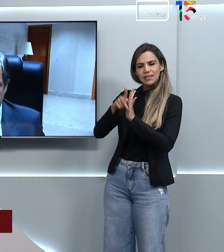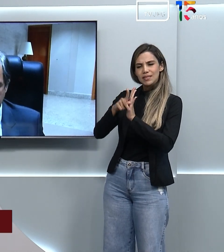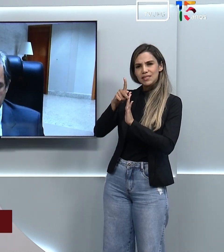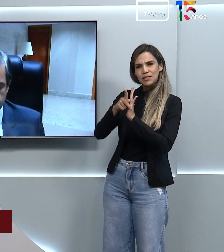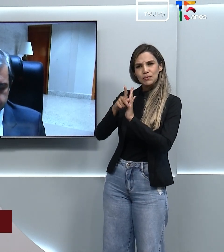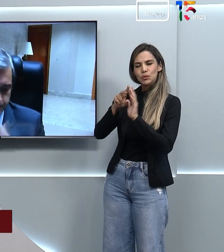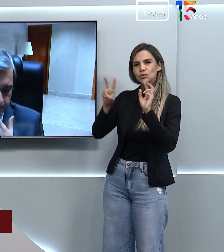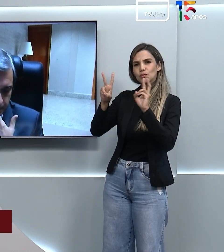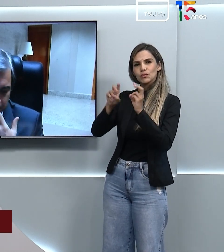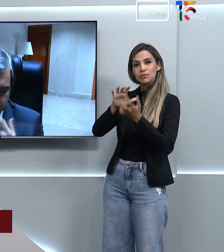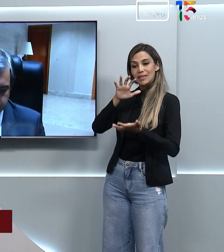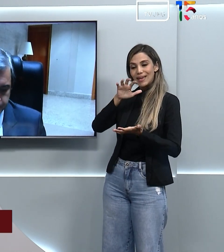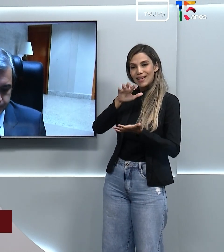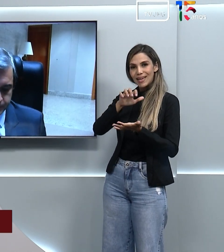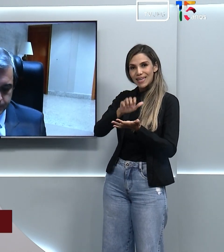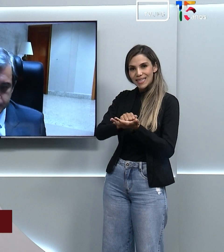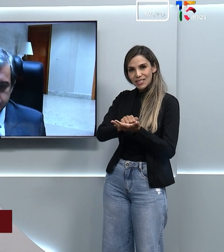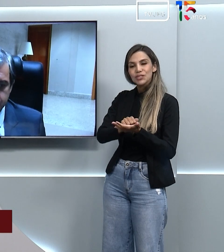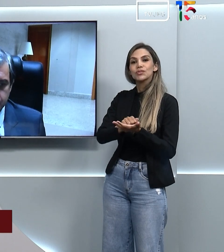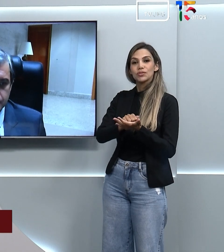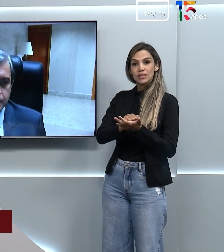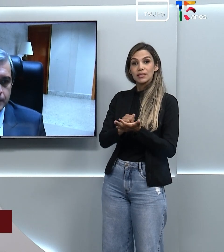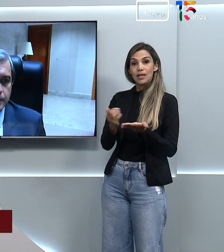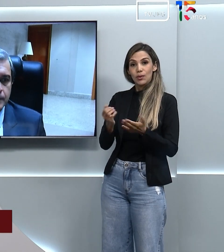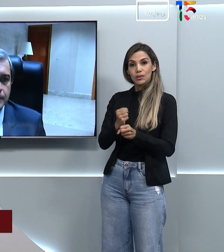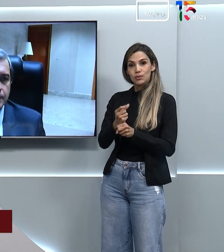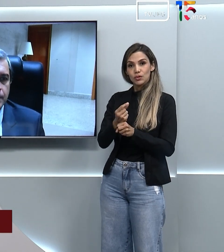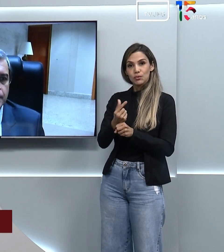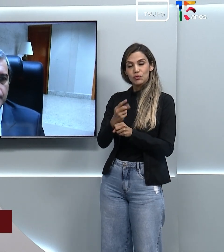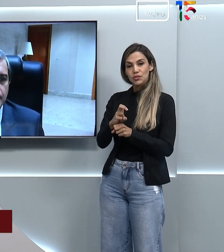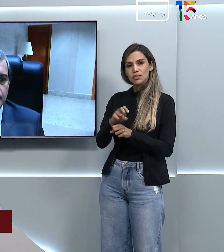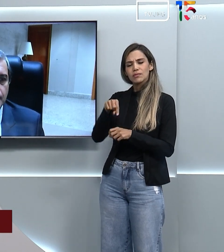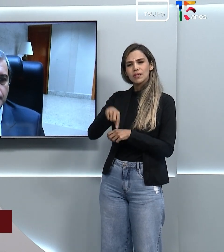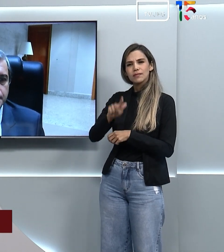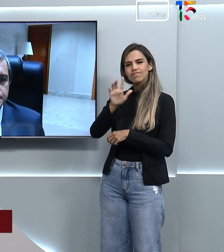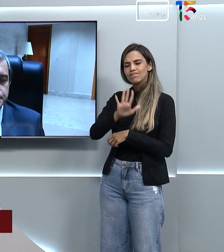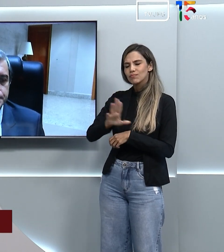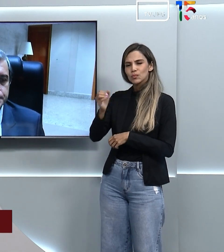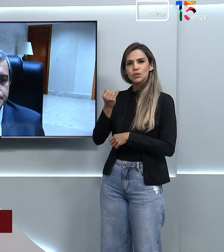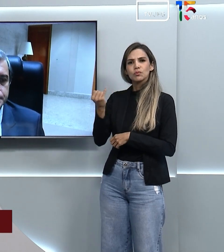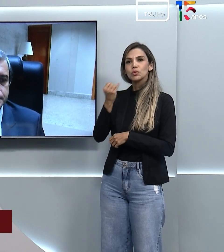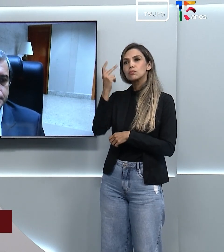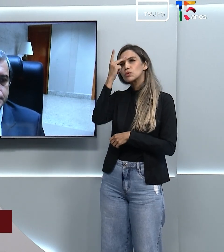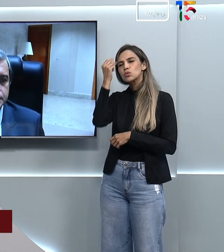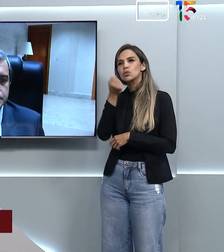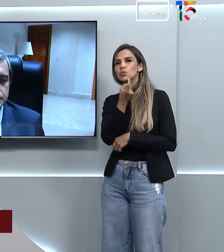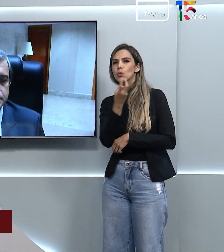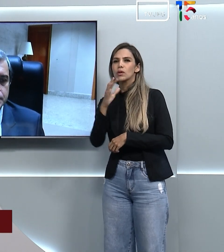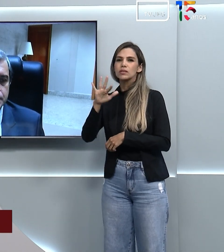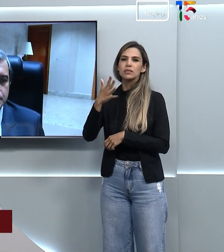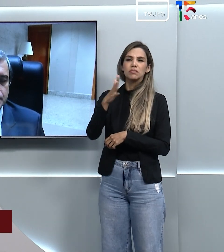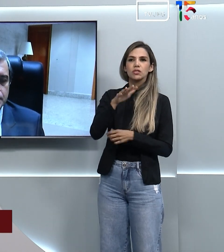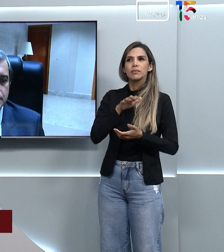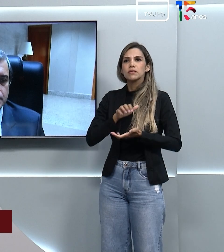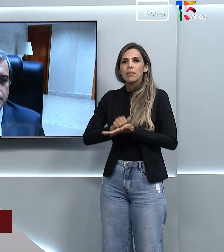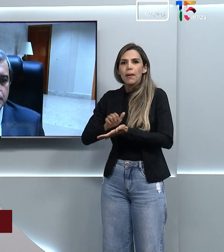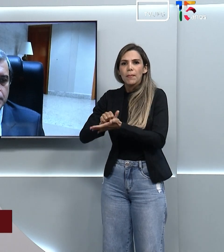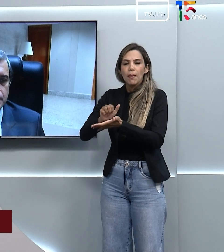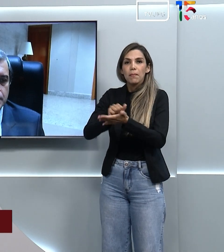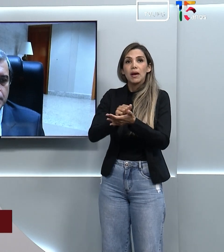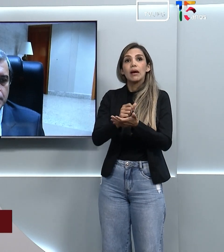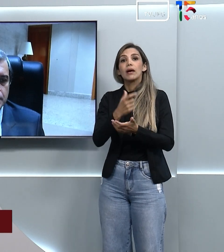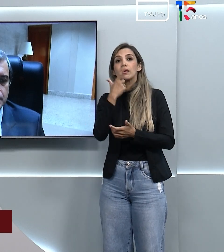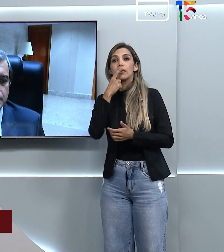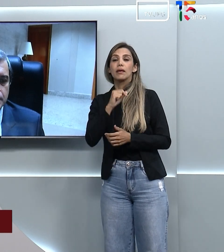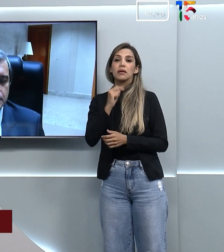Registre-se 2025, principalmente aqui em Goiás. Quantas pessoas devem ser atendidas? Quem deve procurar esse tipo